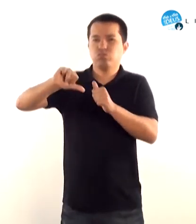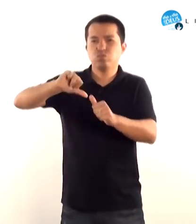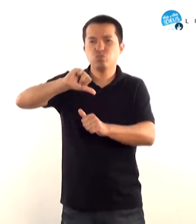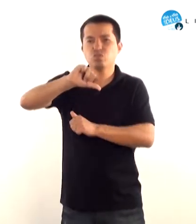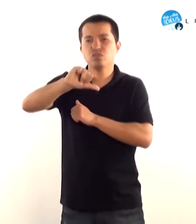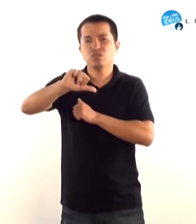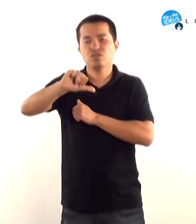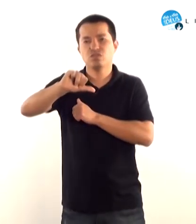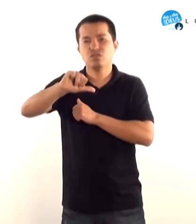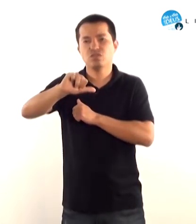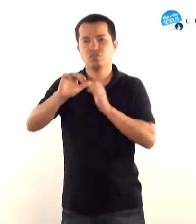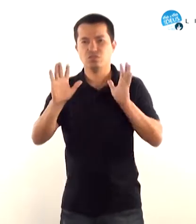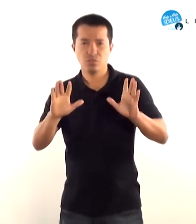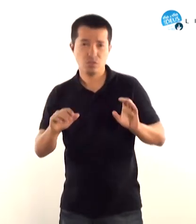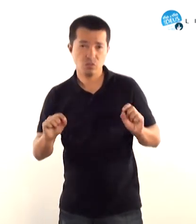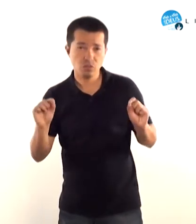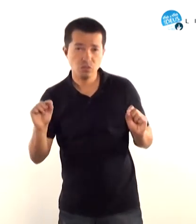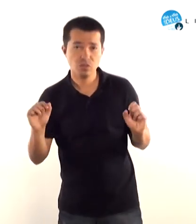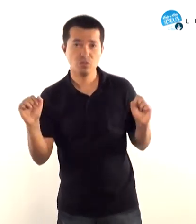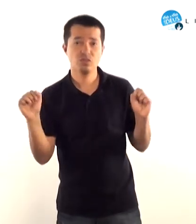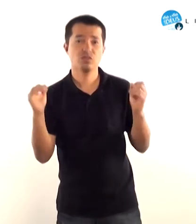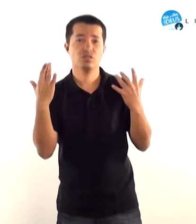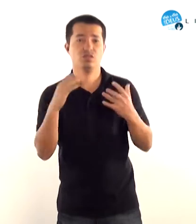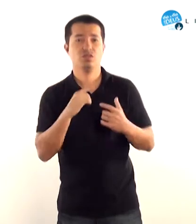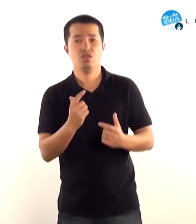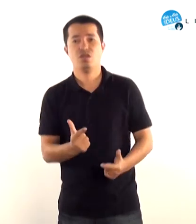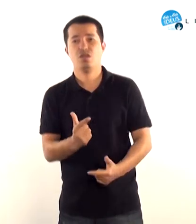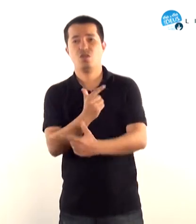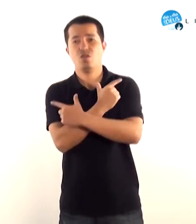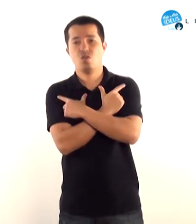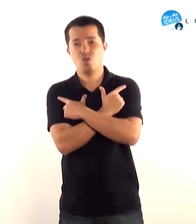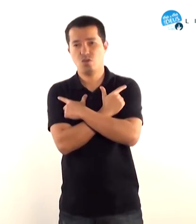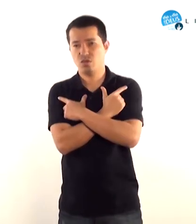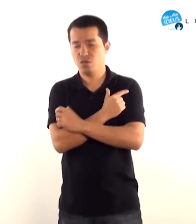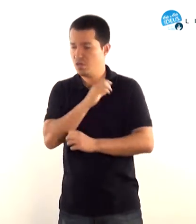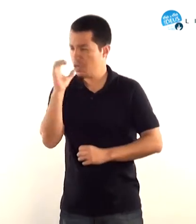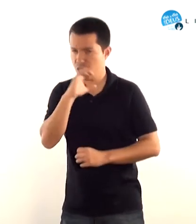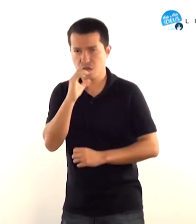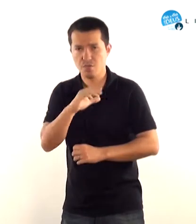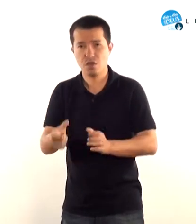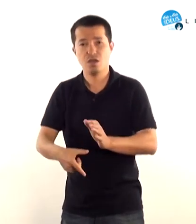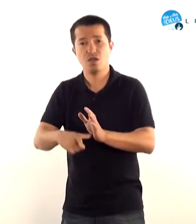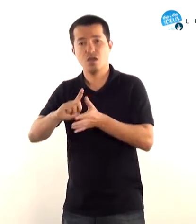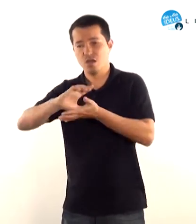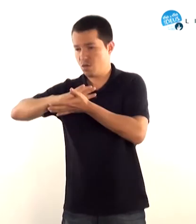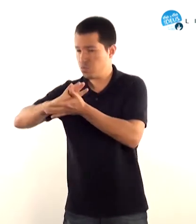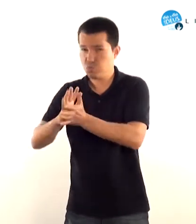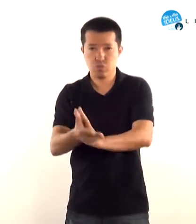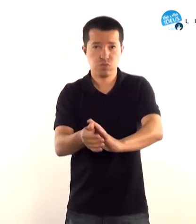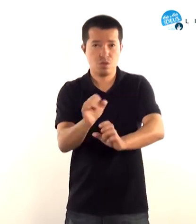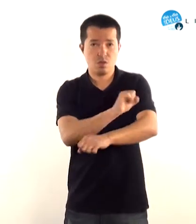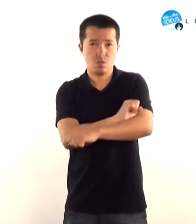decisões. Escolhe bem. E sabe o que Ló fez? Pegou todas as suas